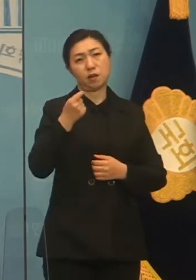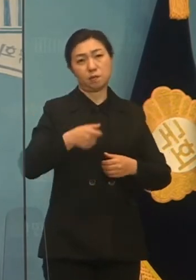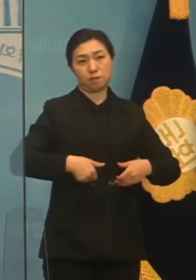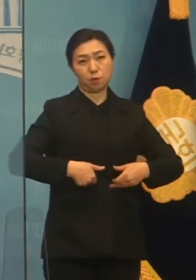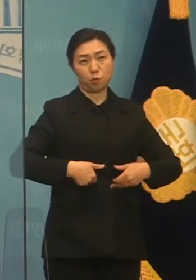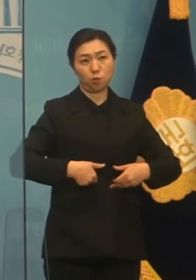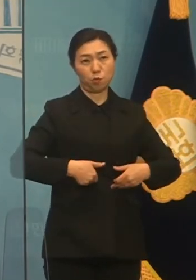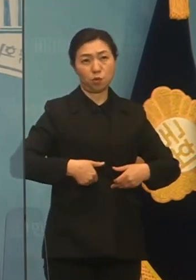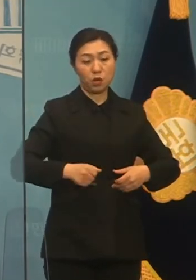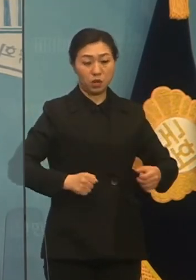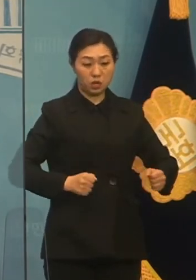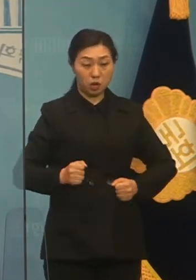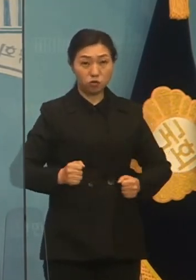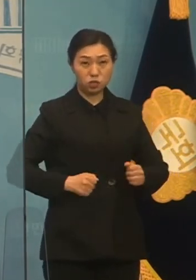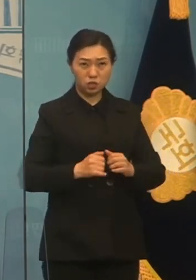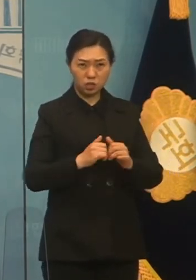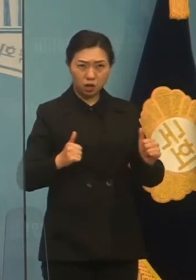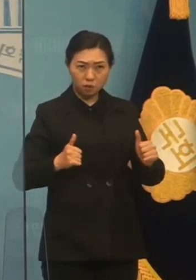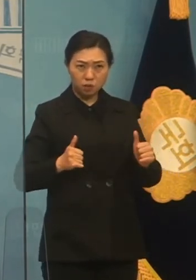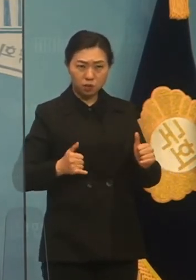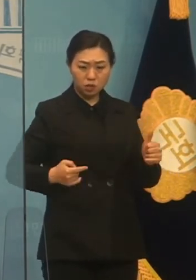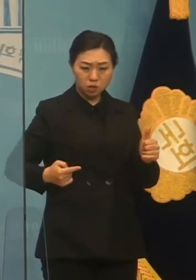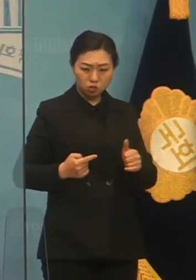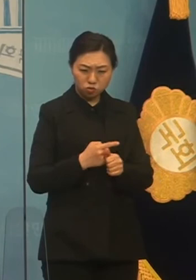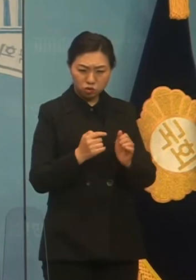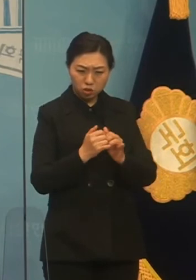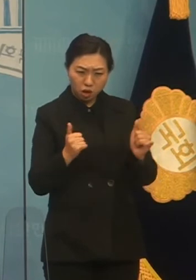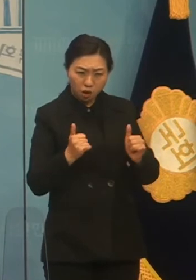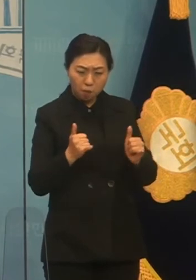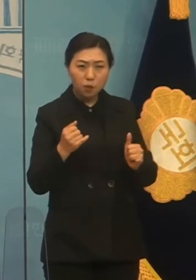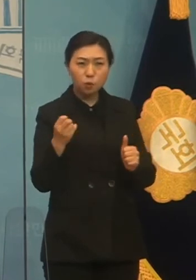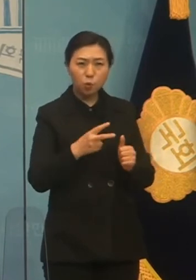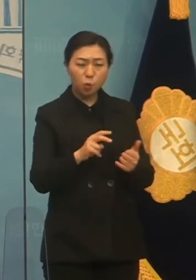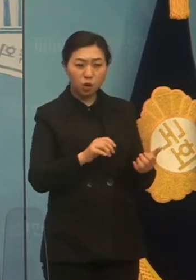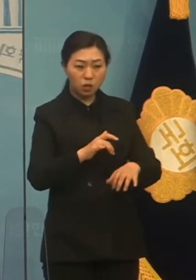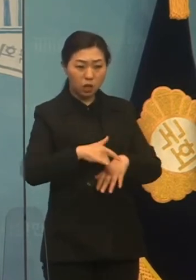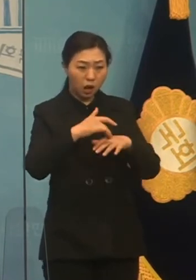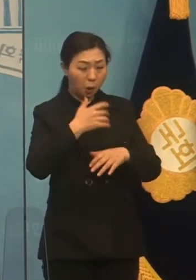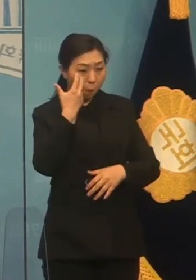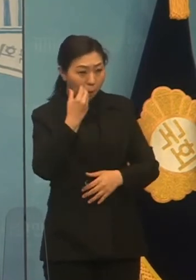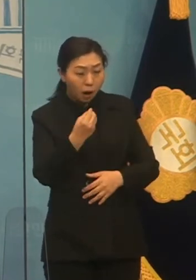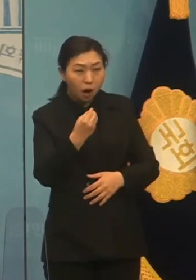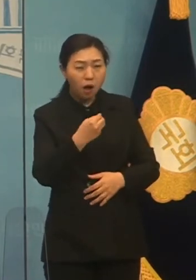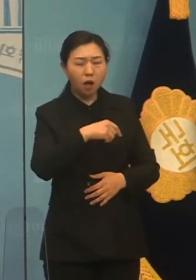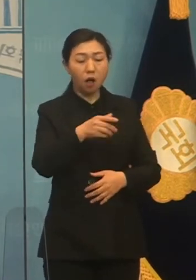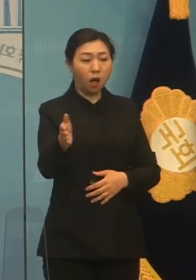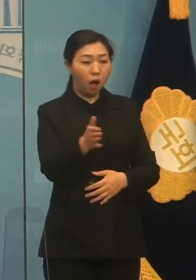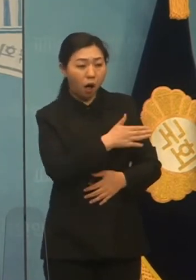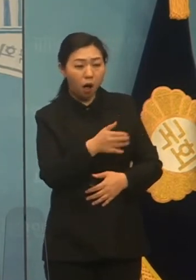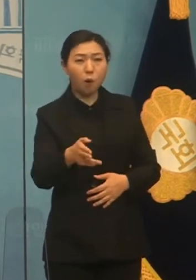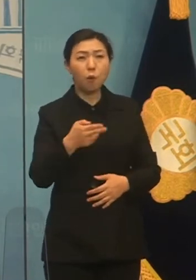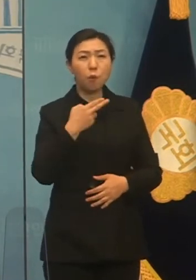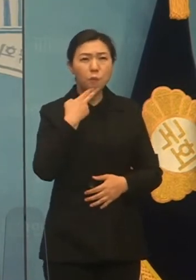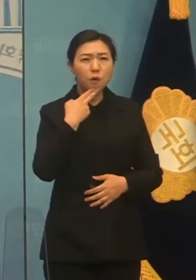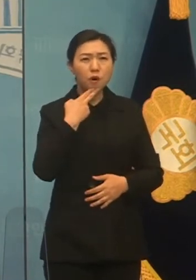현재까지도 용의자와 목격자가 특정되지 않은 전대미문의 미제